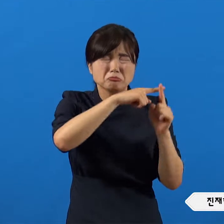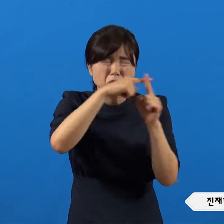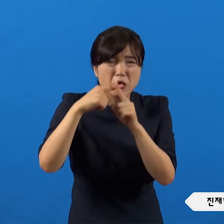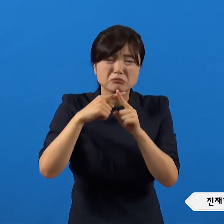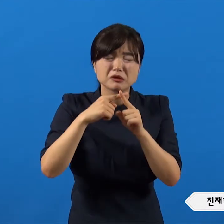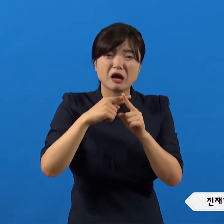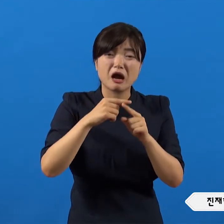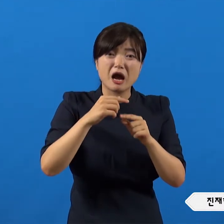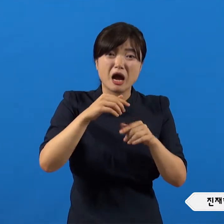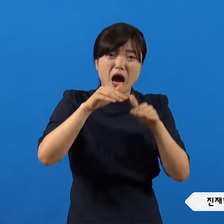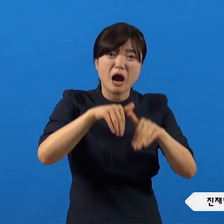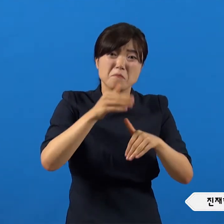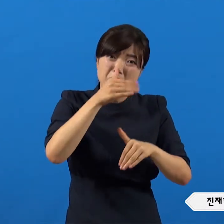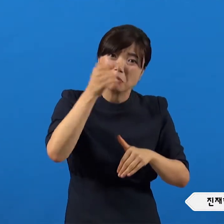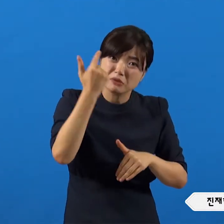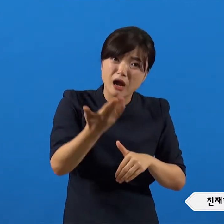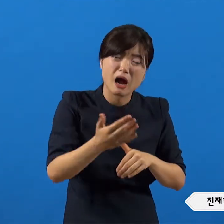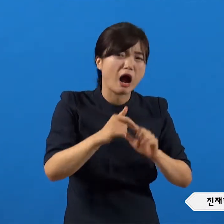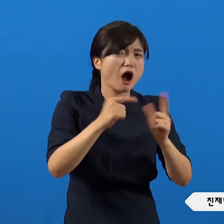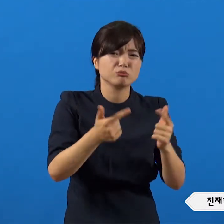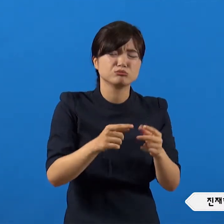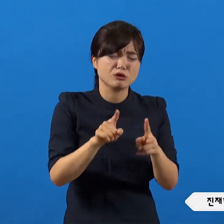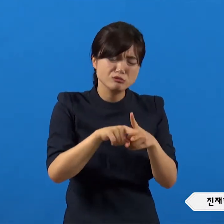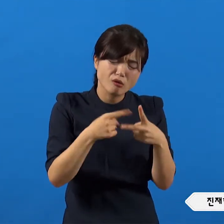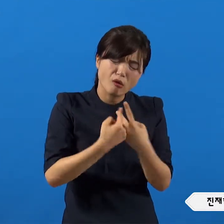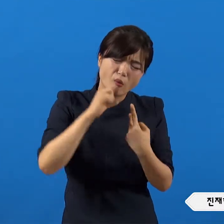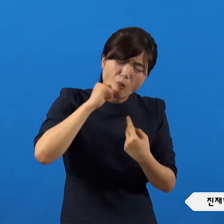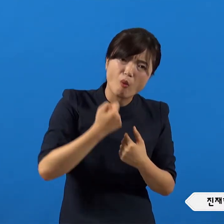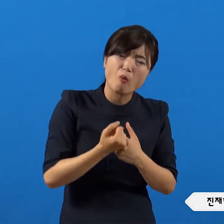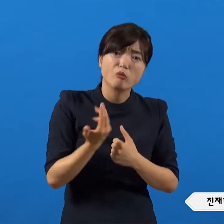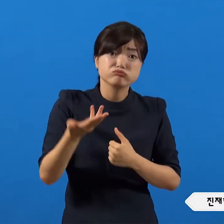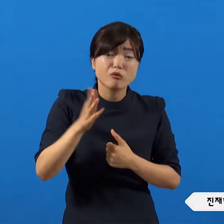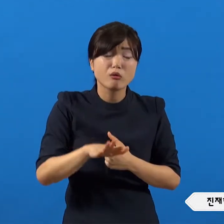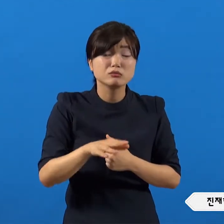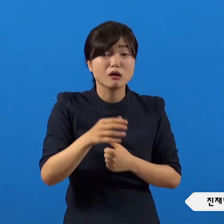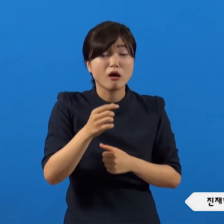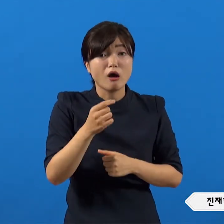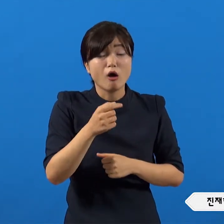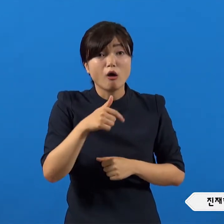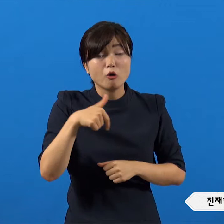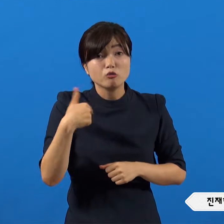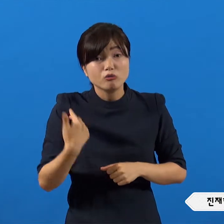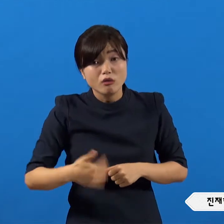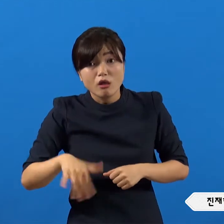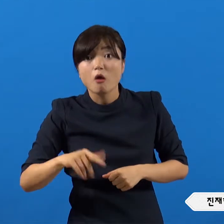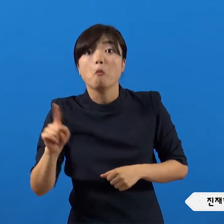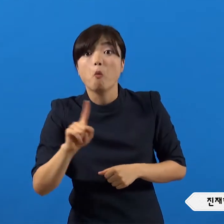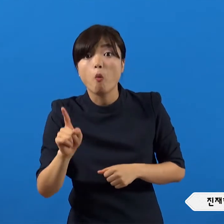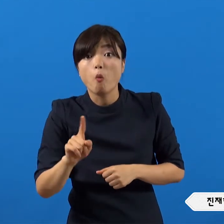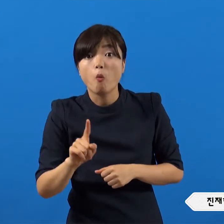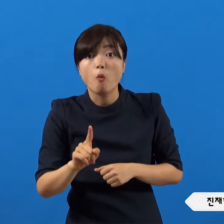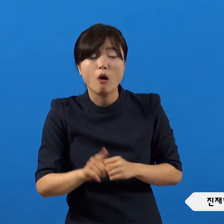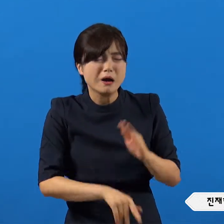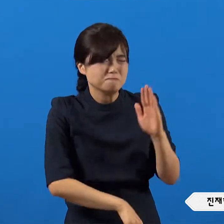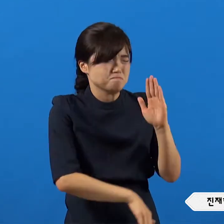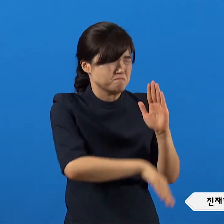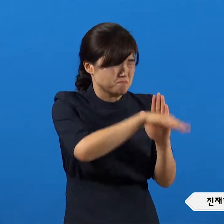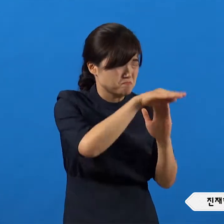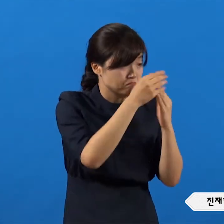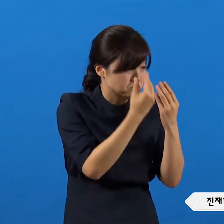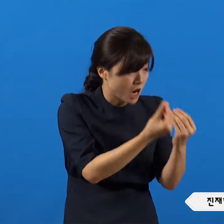말이 되지 않습니다. 이해가 되지 않습니다. 그런데 더욱더 기가 찰 노릇은 다 채운 그